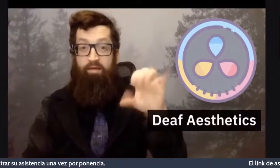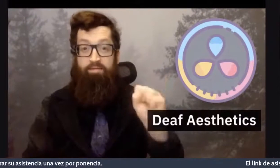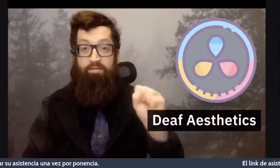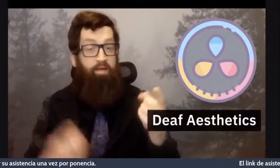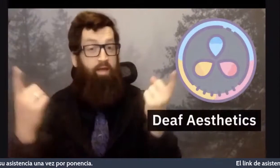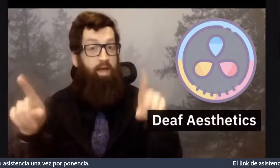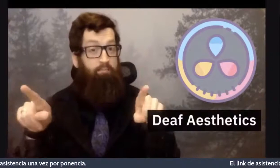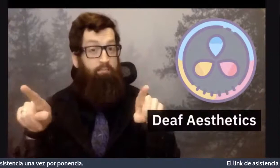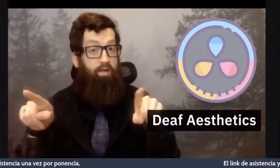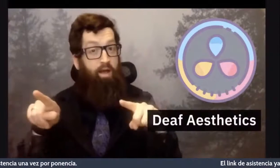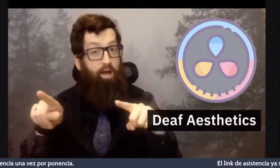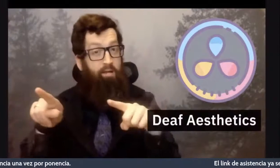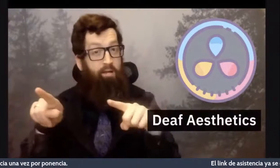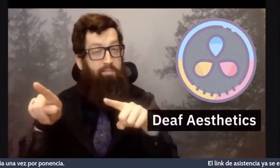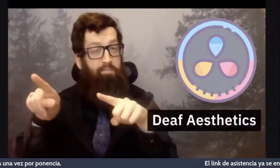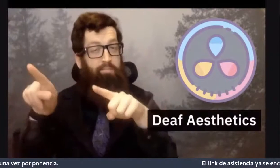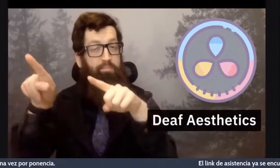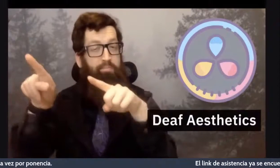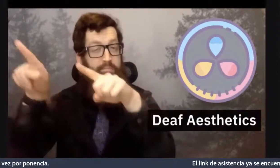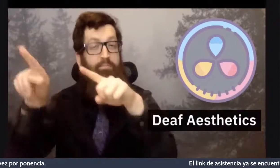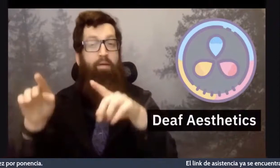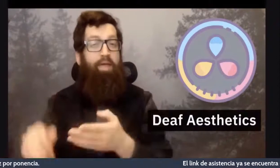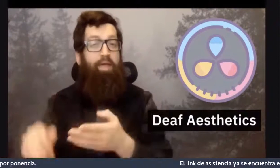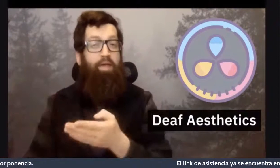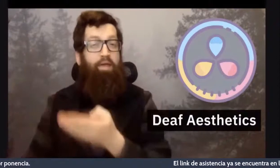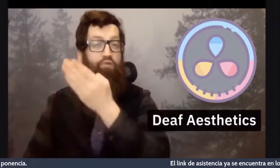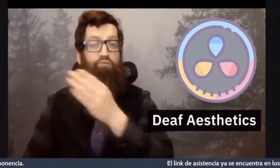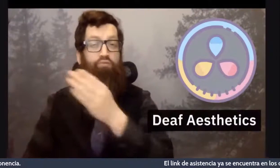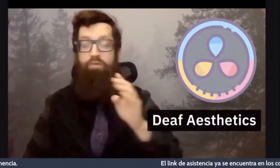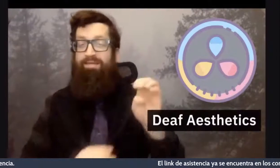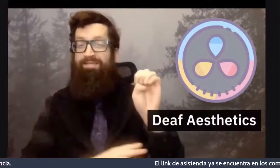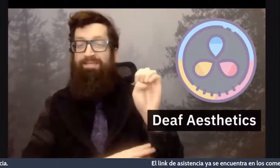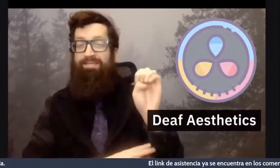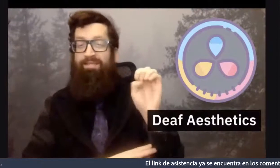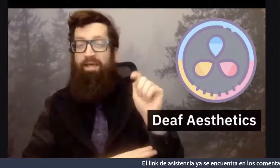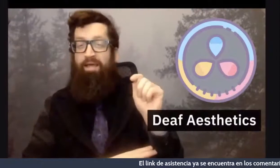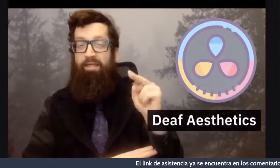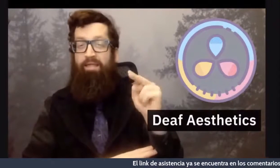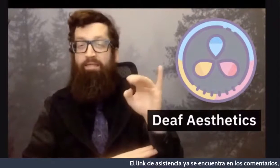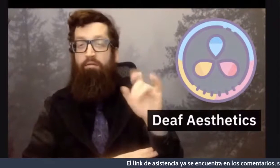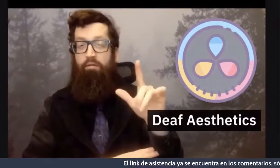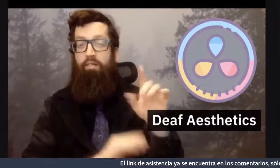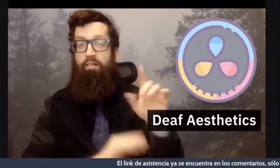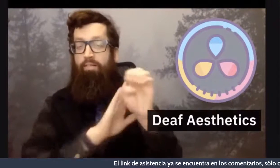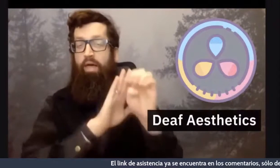al material. Entonces van de la mano los dos aspectos.